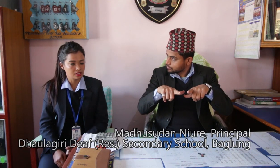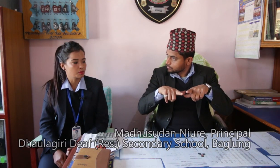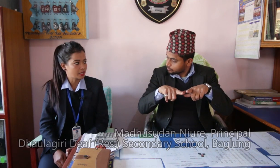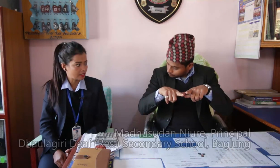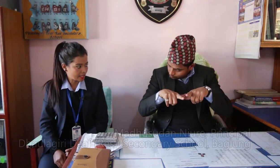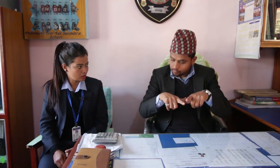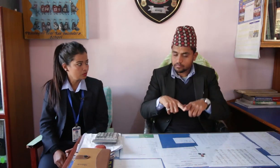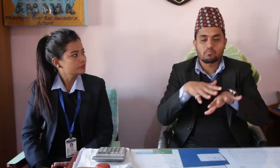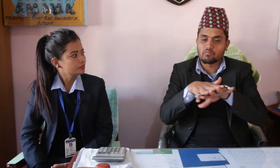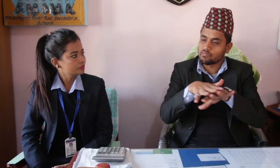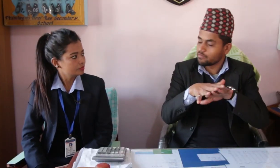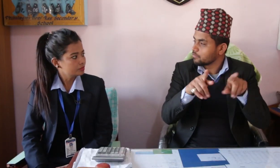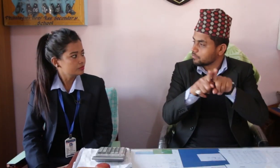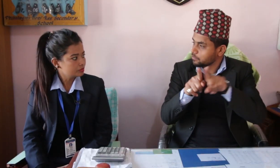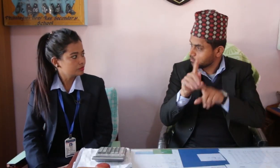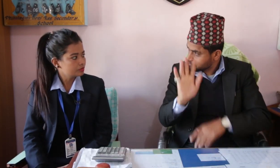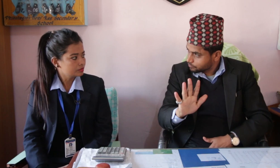कम्प्युटर इन्जिनियरिङ पढाइरहेका छौँ।